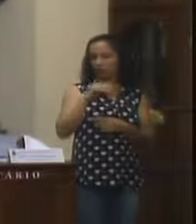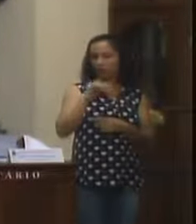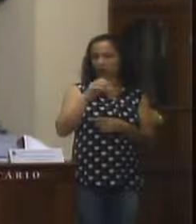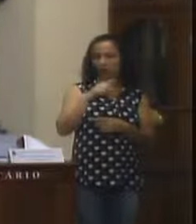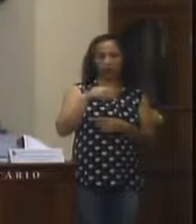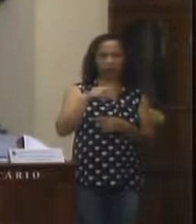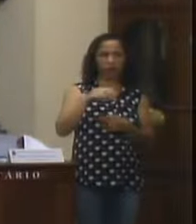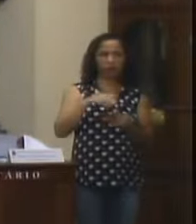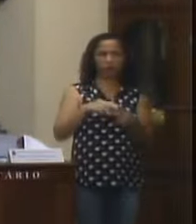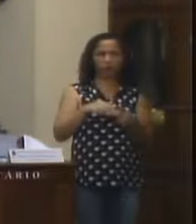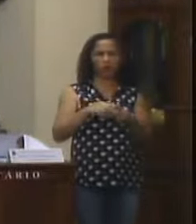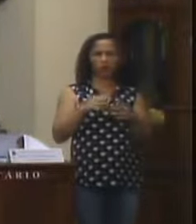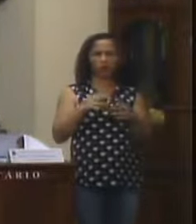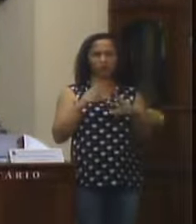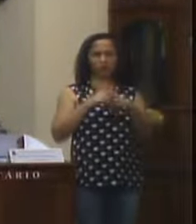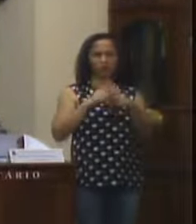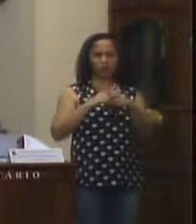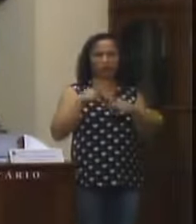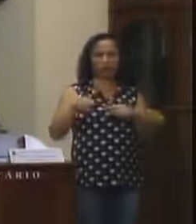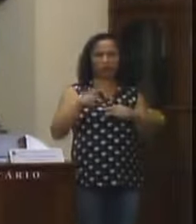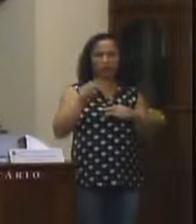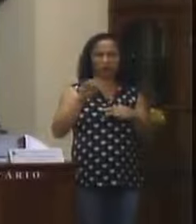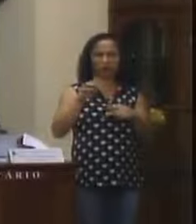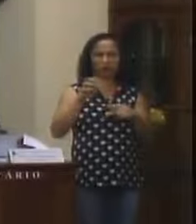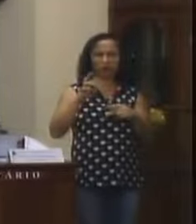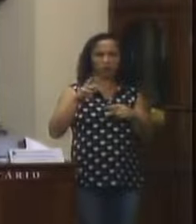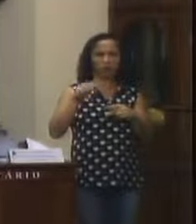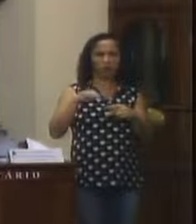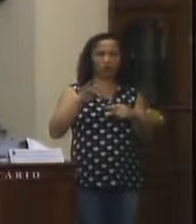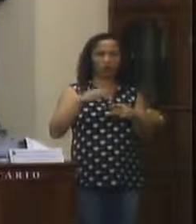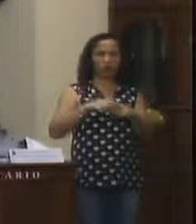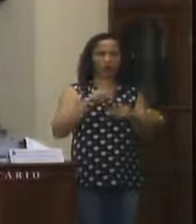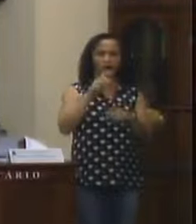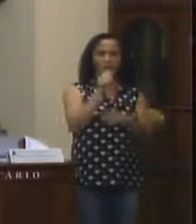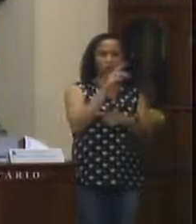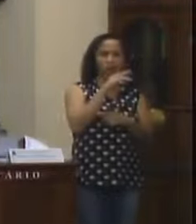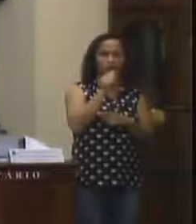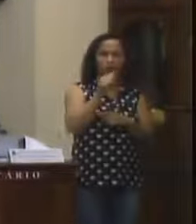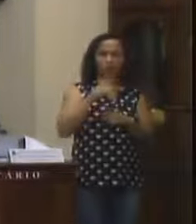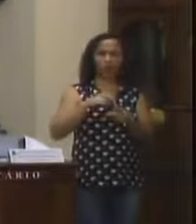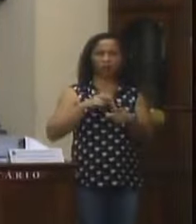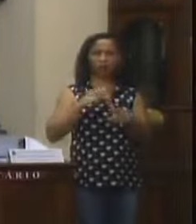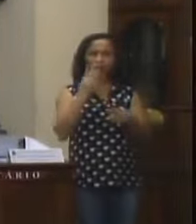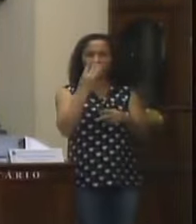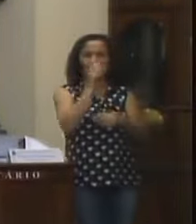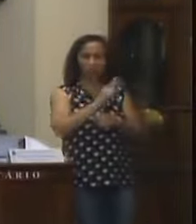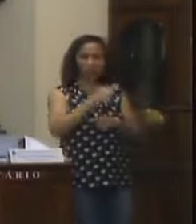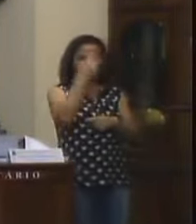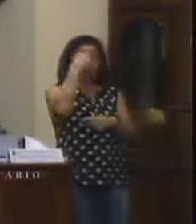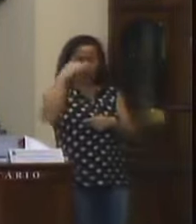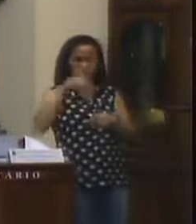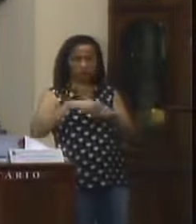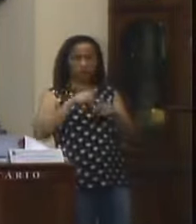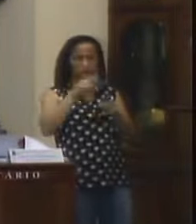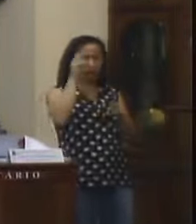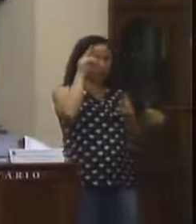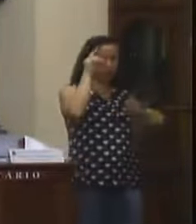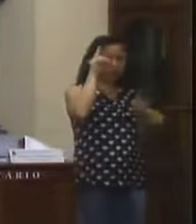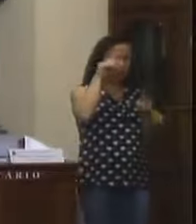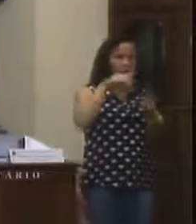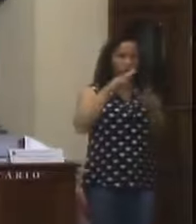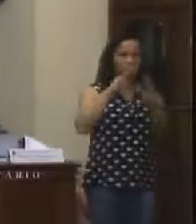Karatê Dogoyu Ryu, Lara Jomuri, realiza trabalhos 3 vezes na semana. Às segundas-feiras, ensina Karatê no pavilhão da